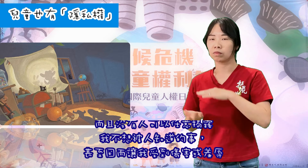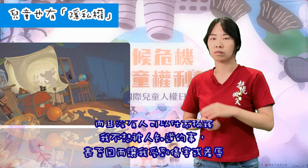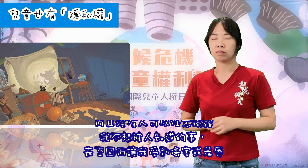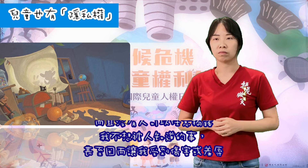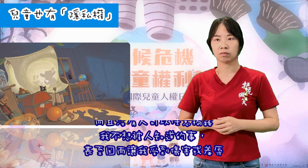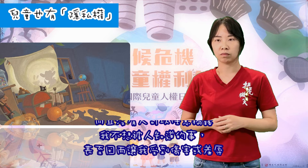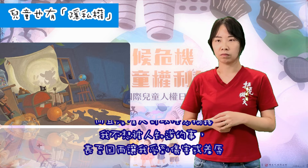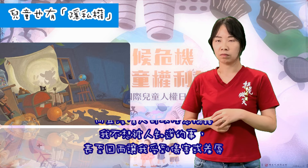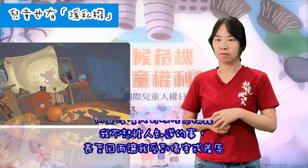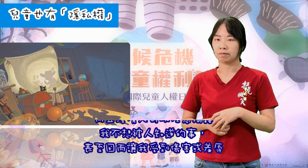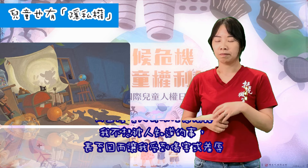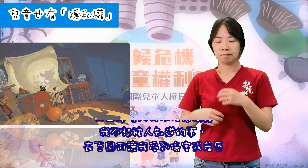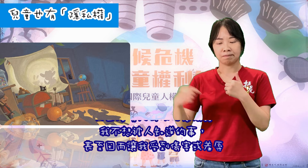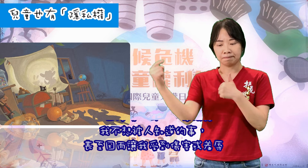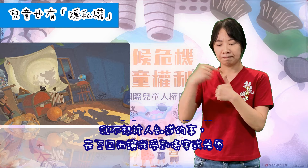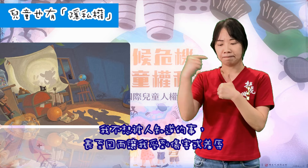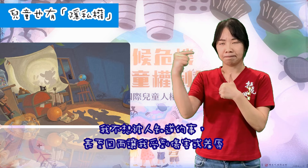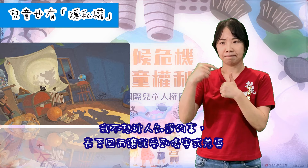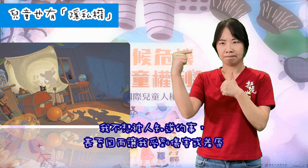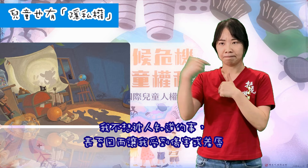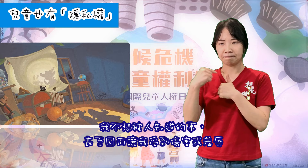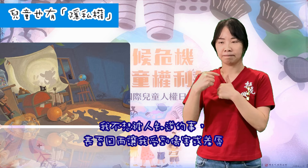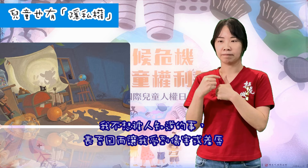而让我受到伤害或羞辱。